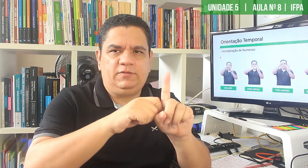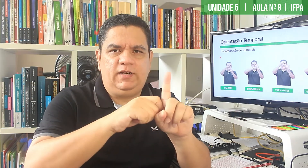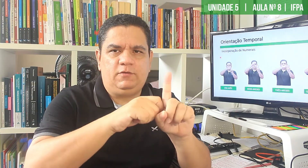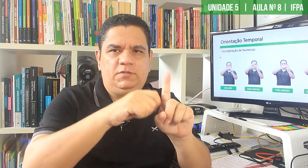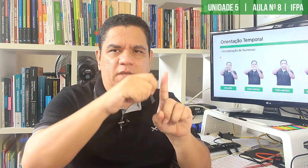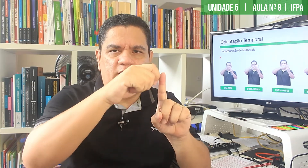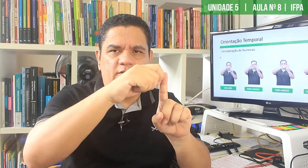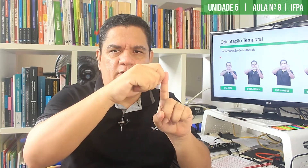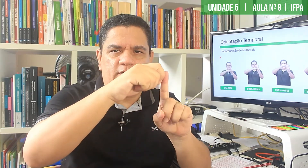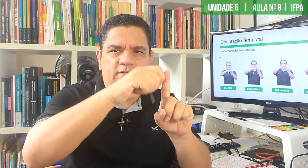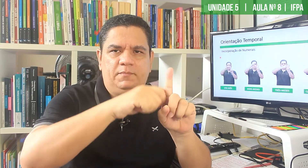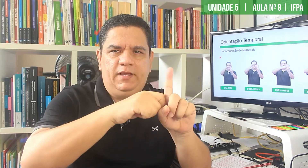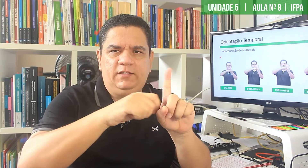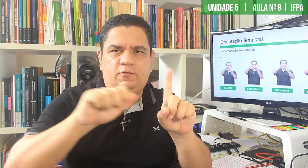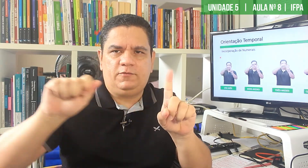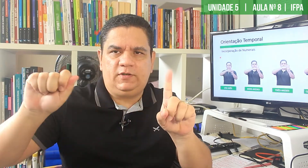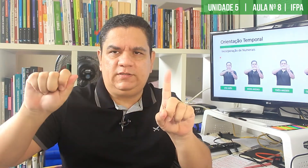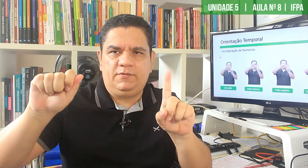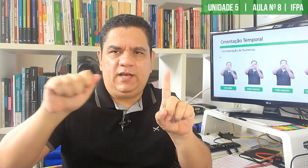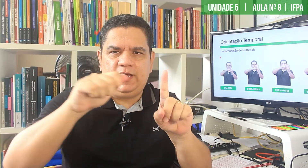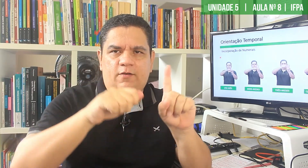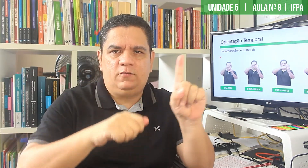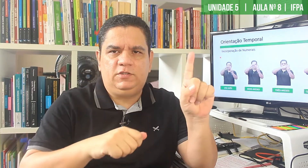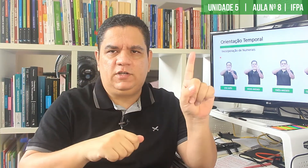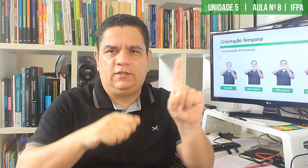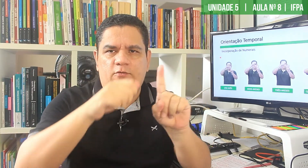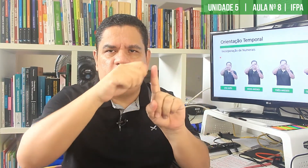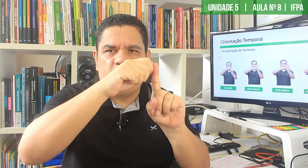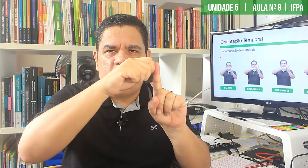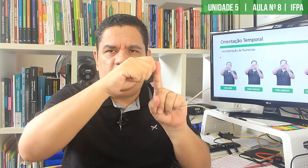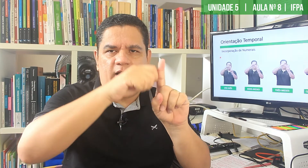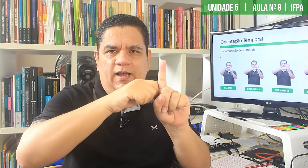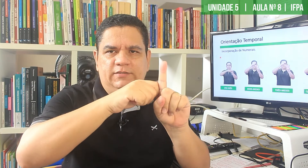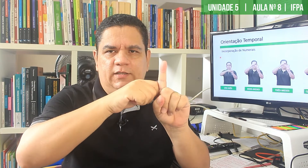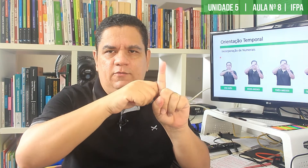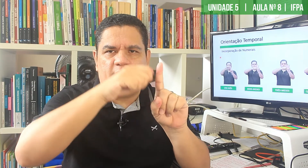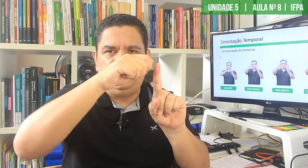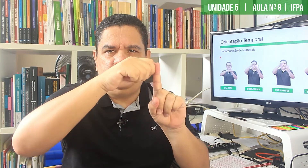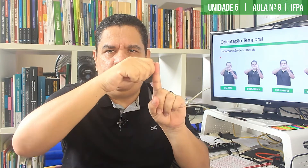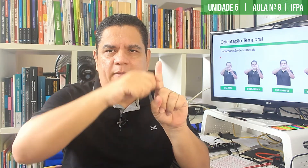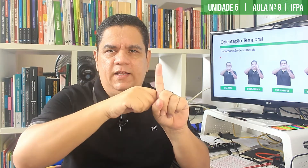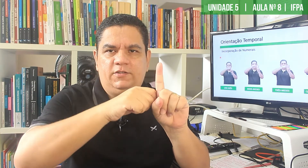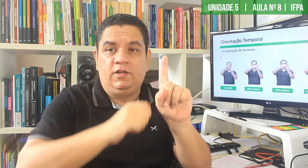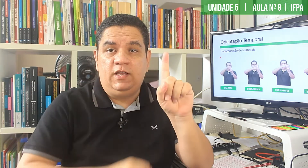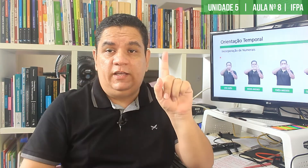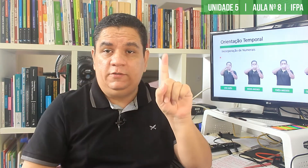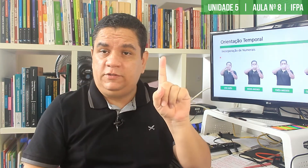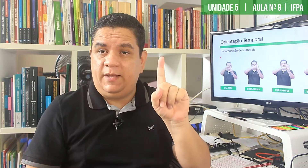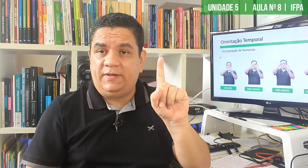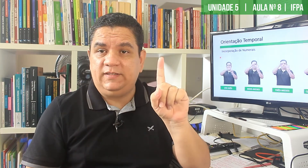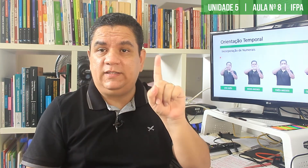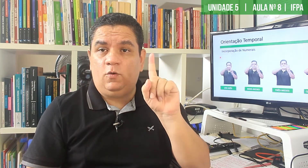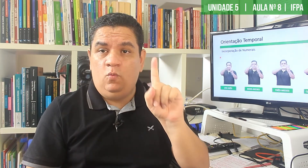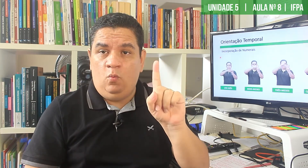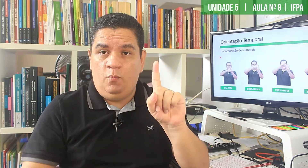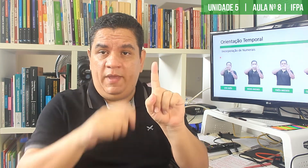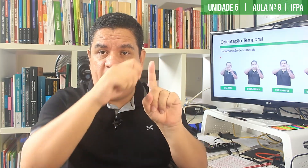sinal de mês, olha, mês, configuração em A, indicador, arrasta aqui do lado, mês. Isso já representa um